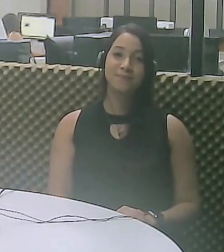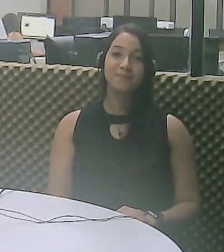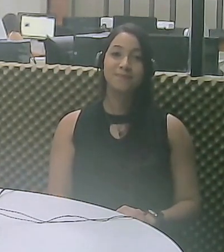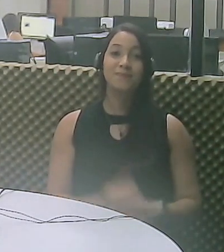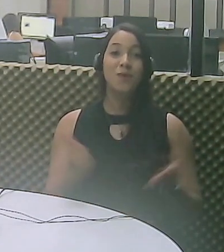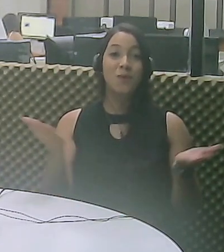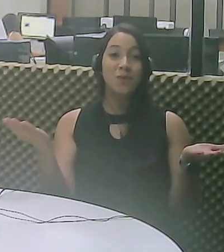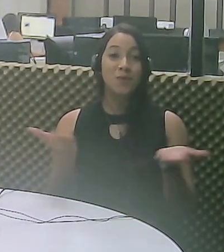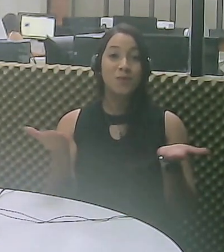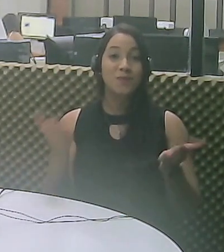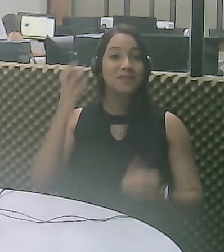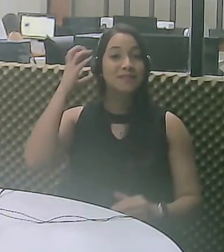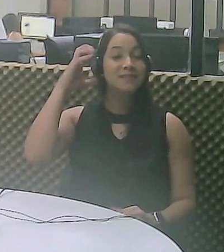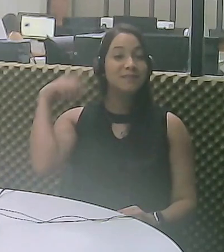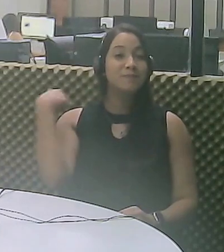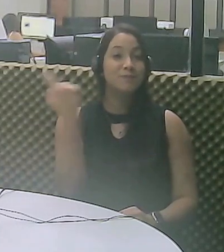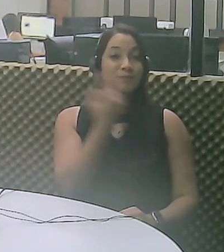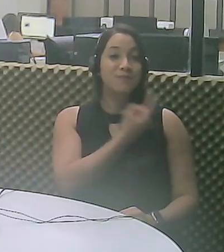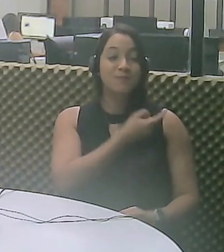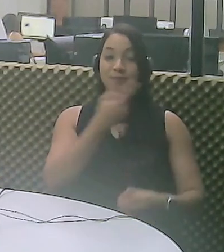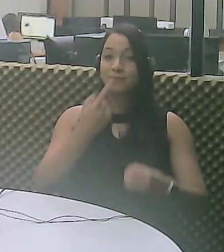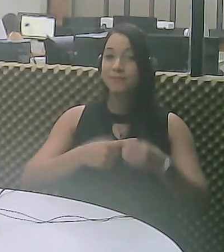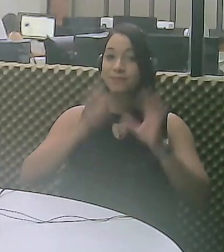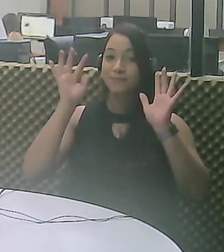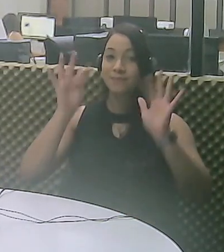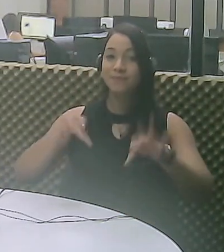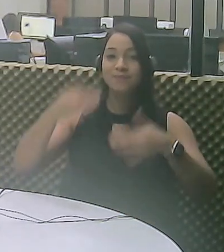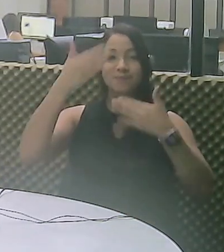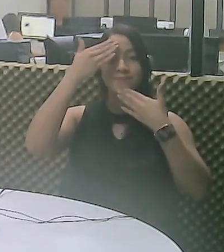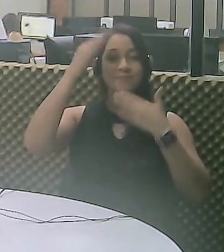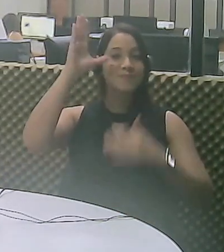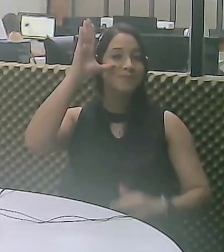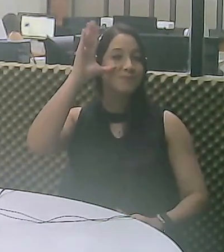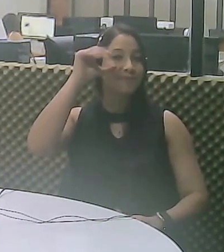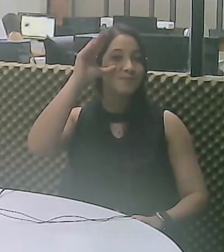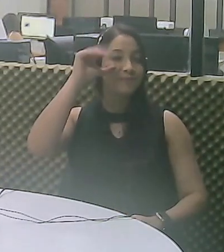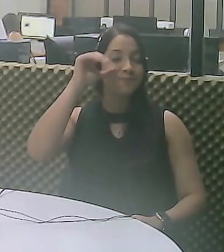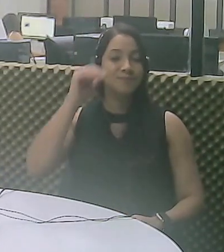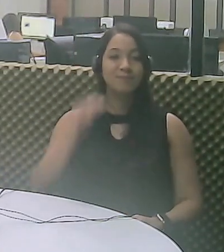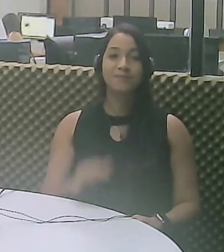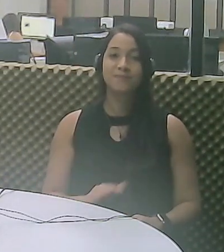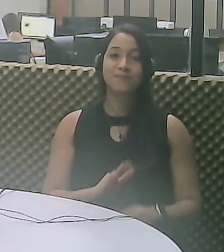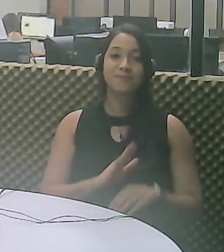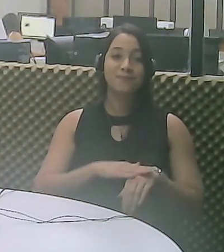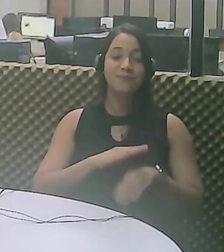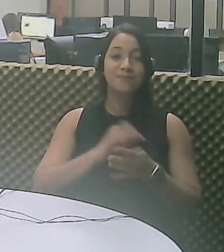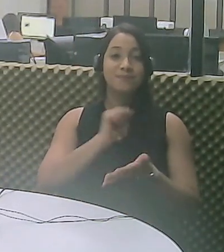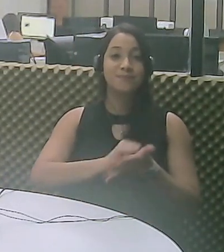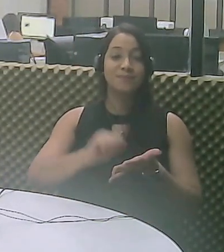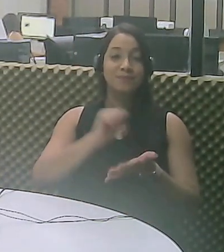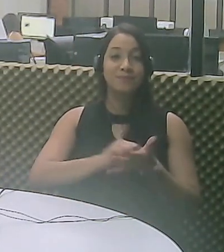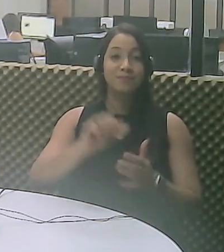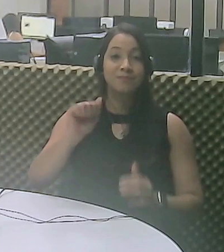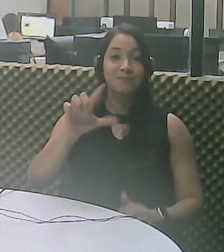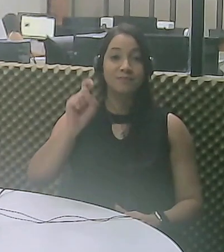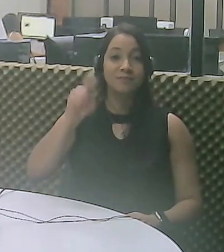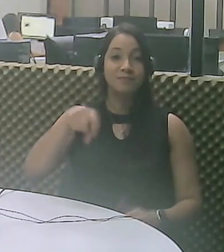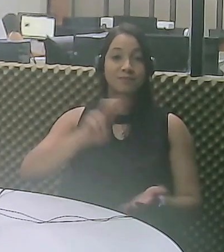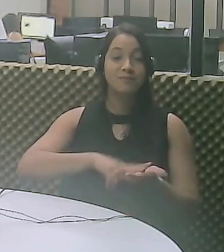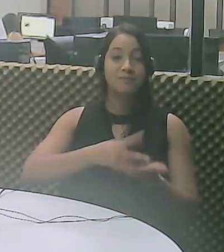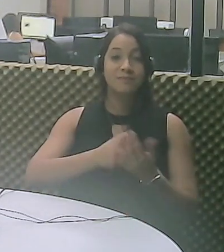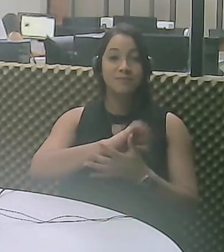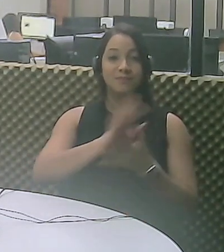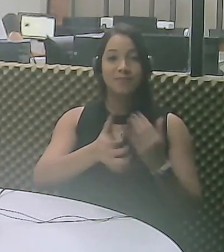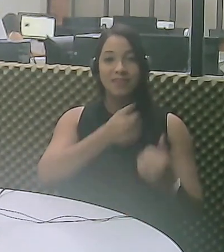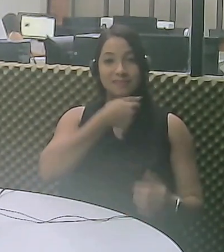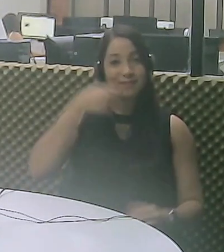A edição de hoje da Rádio Nossa Cidade fica por aqui. Obrigada pela sua audiência. Edição de Alex Rocha.